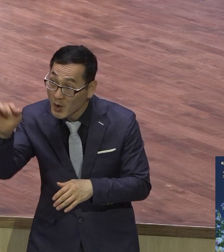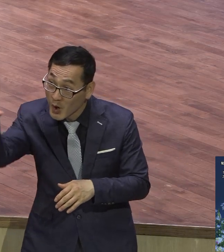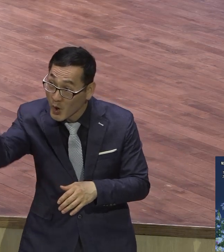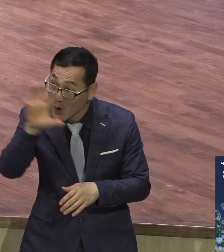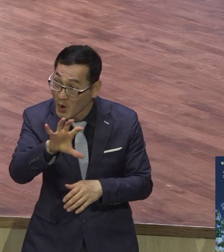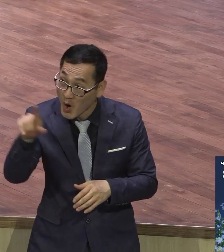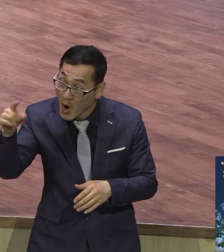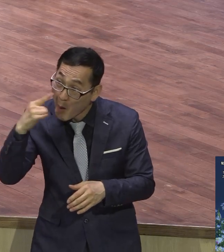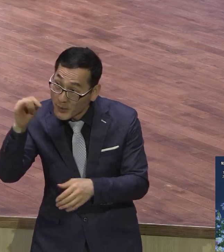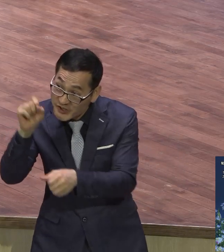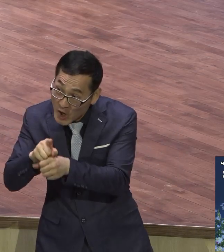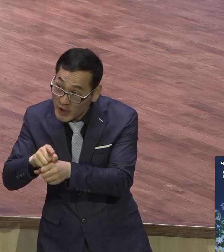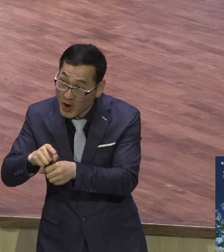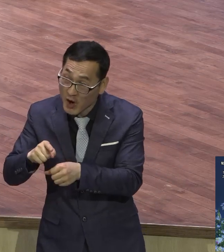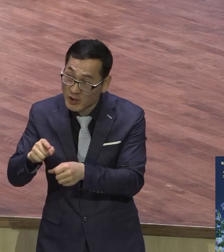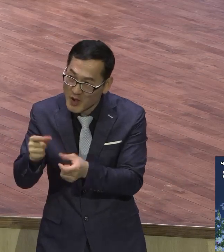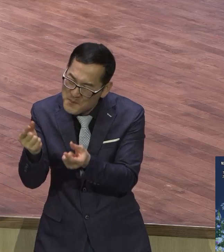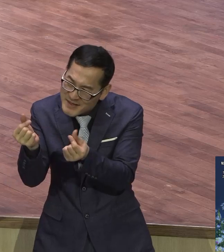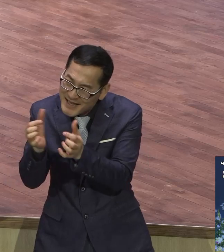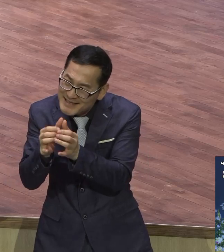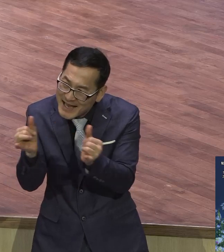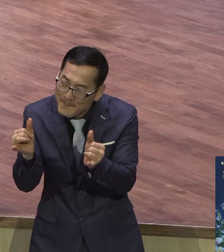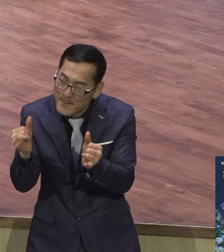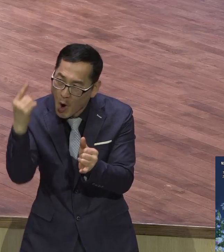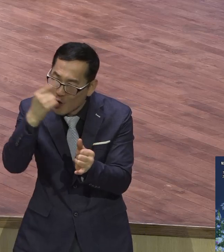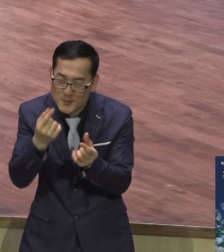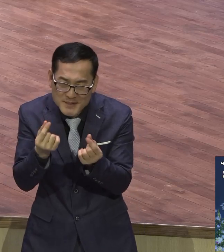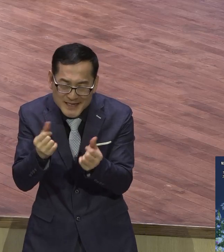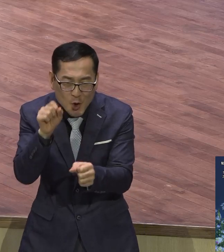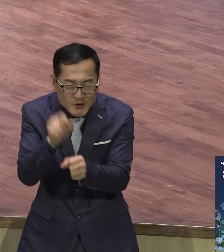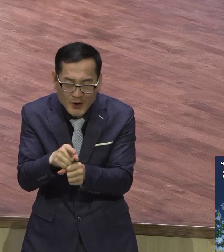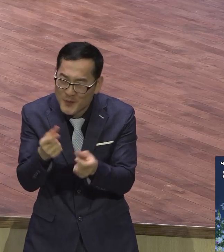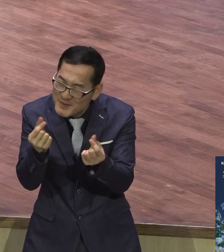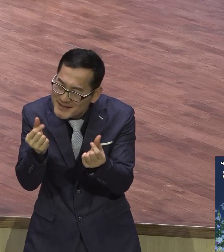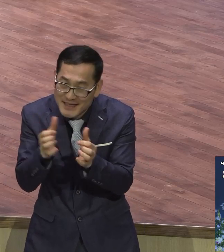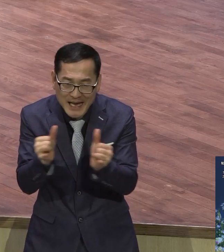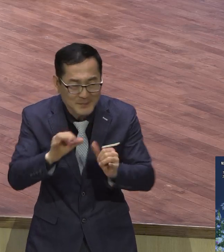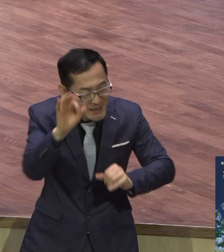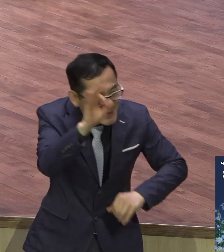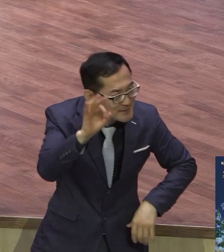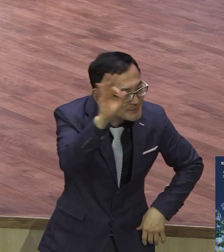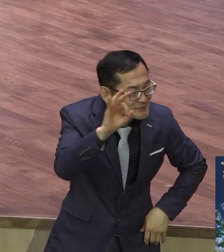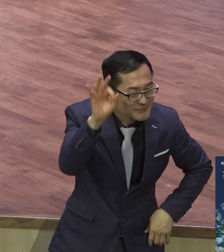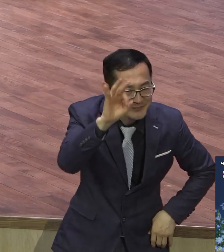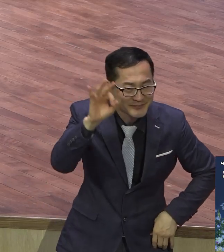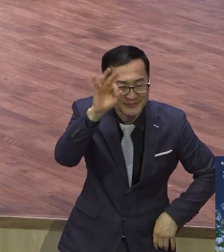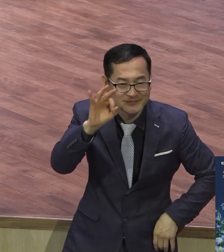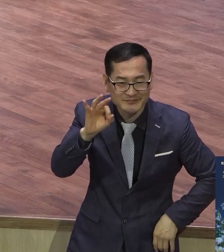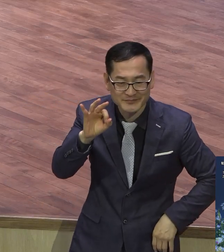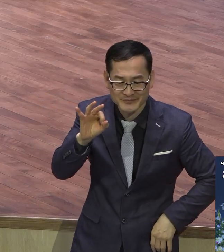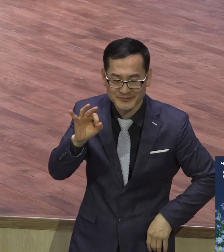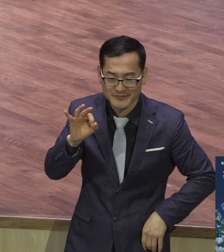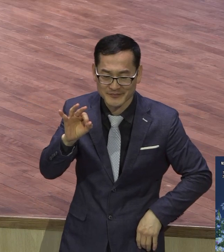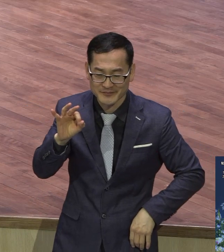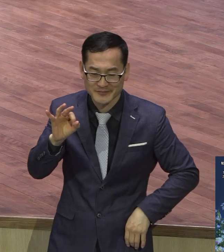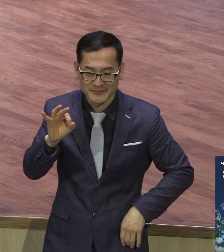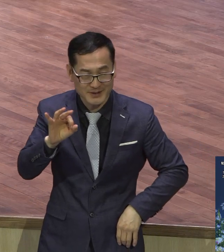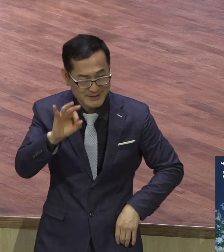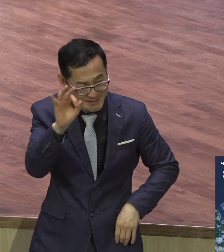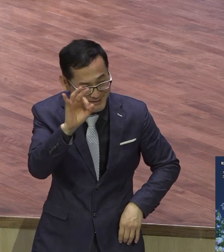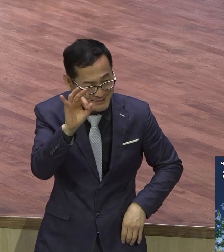어머니하고 어머니와 비슷하게 생긴 여자 성격이나 또 모습이 비슷한